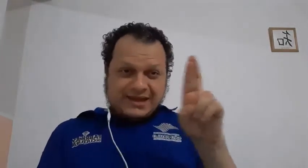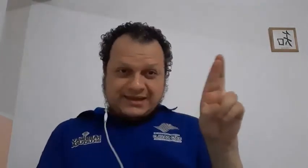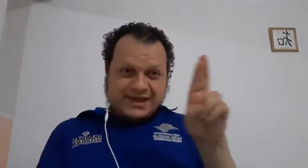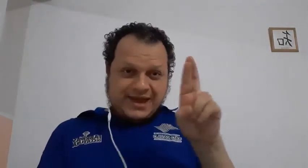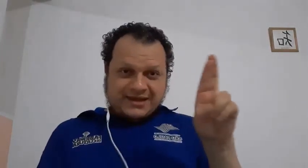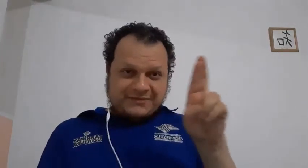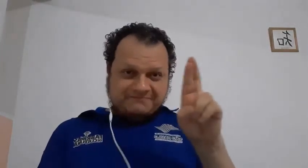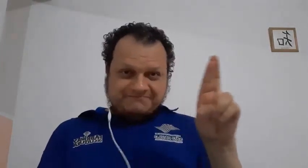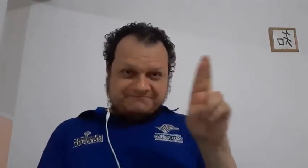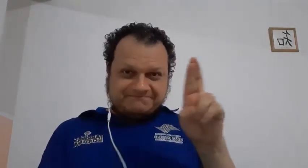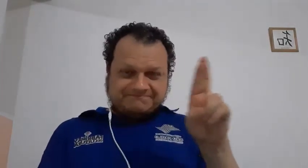RR.